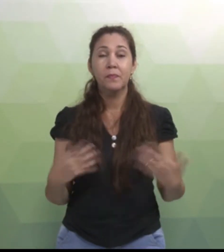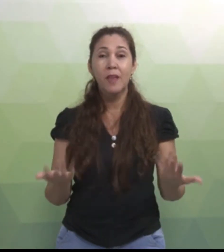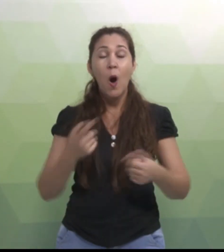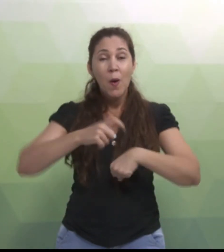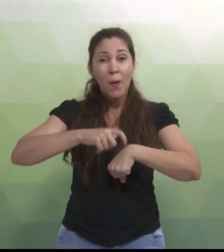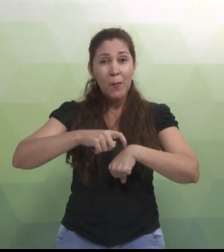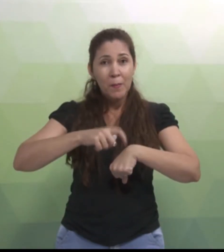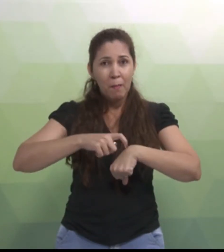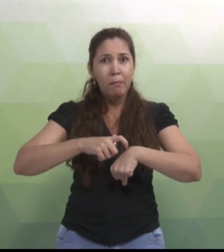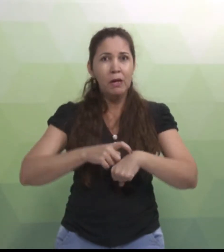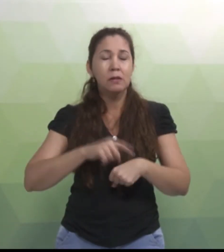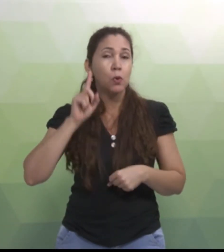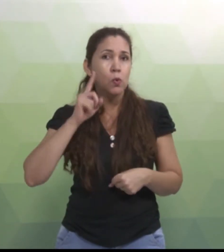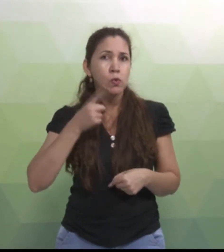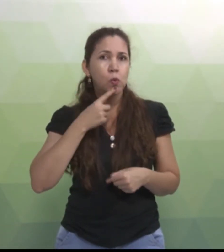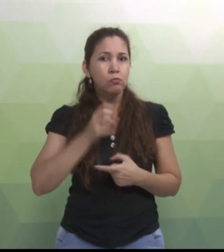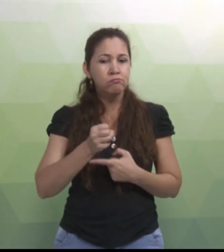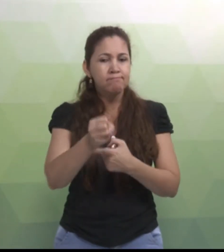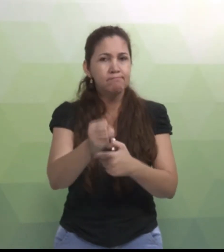Então, no momento que o surdo ele vai à escola,